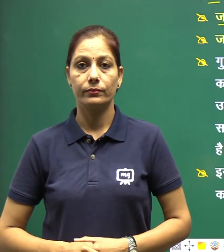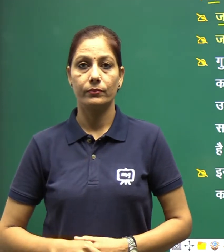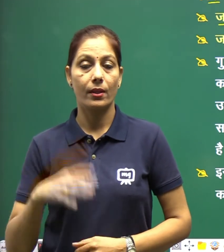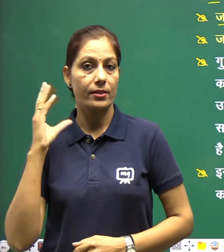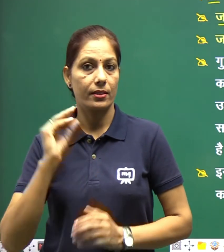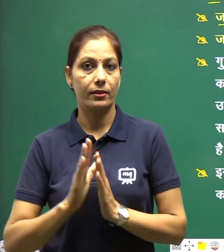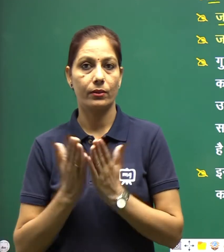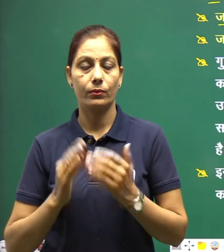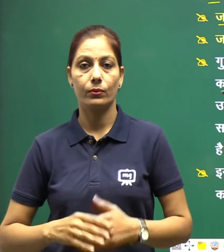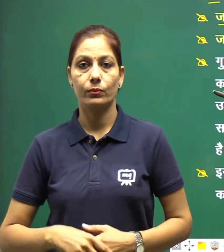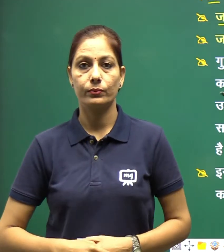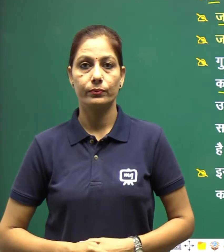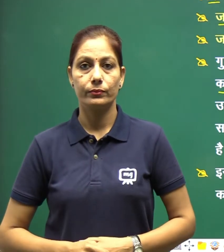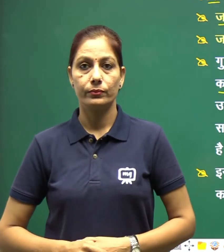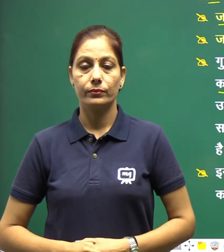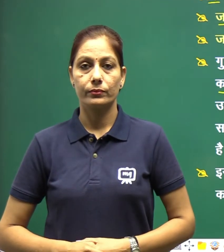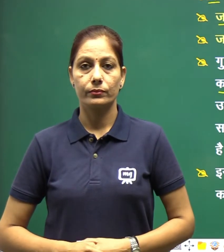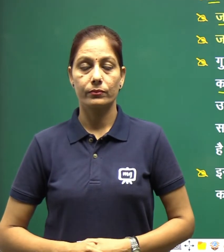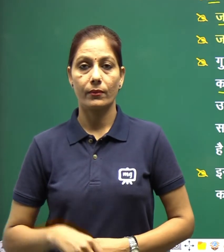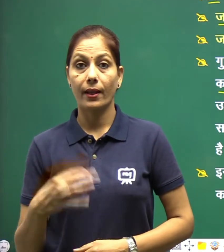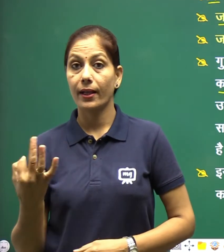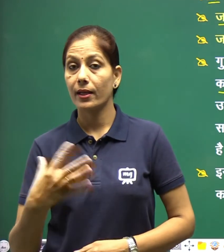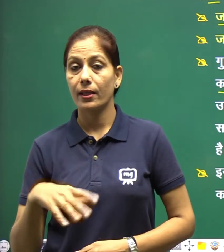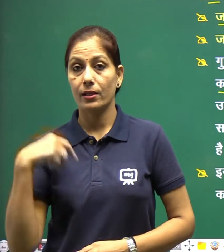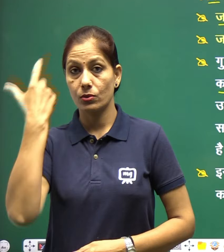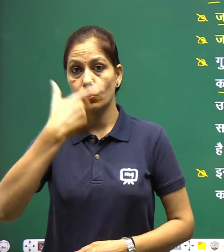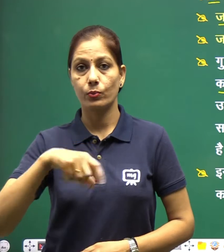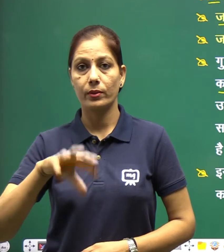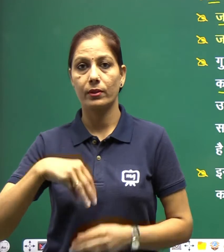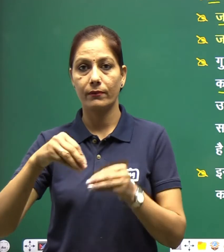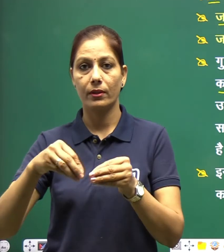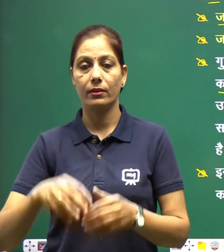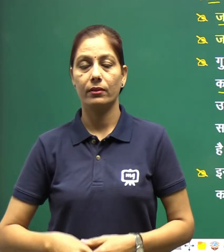साहित्य को नया स्वरूप देने वाले